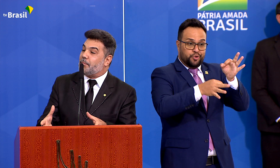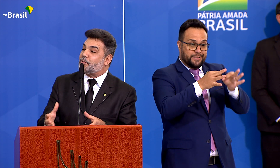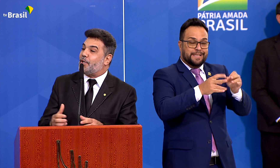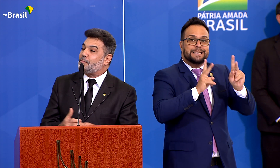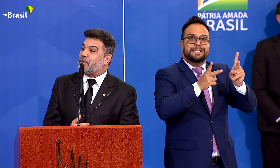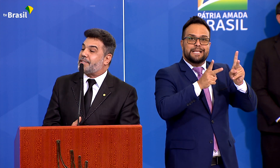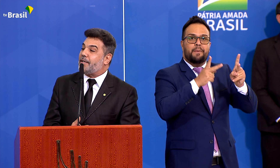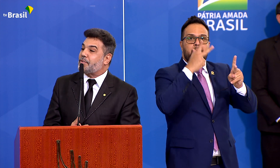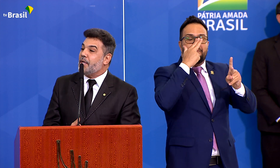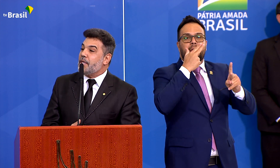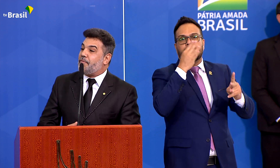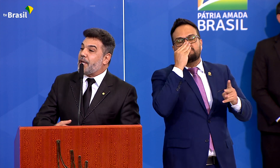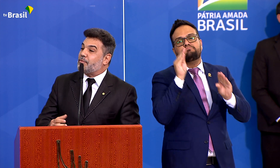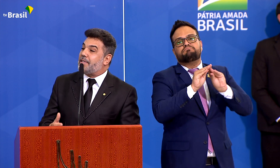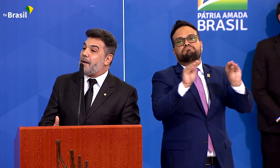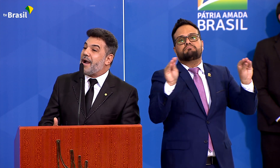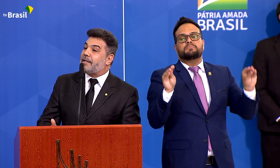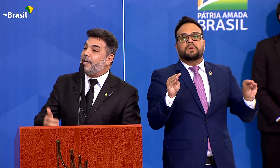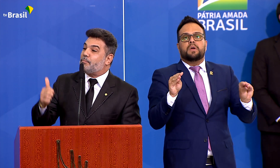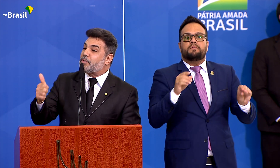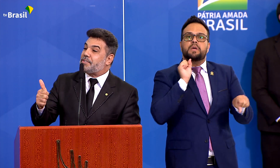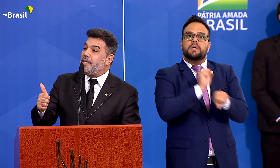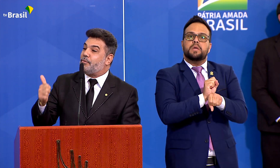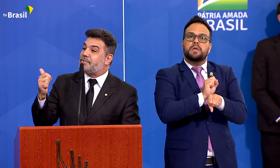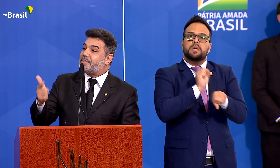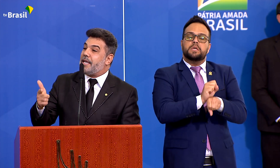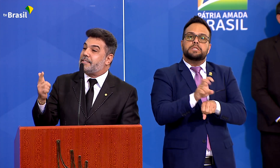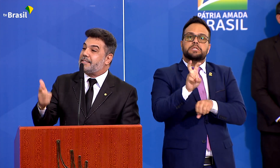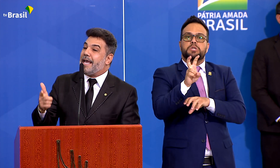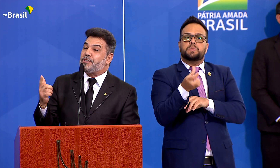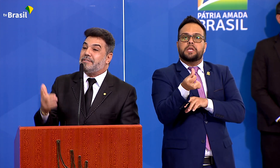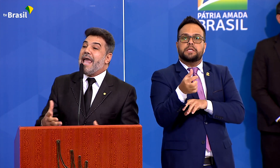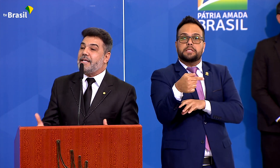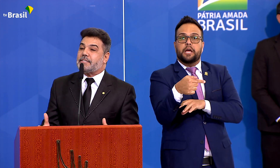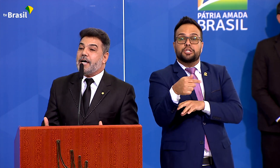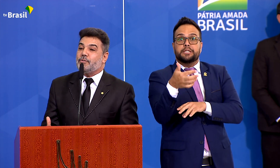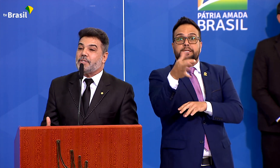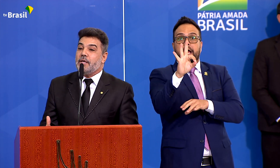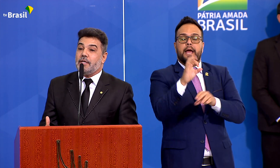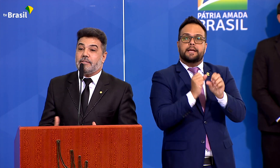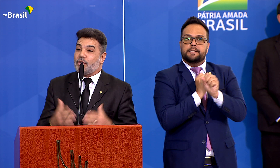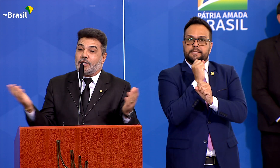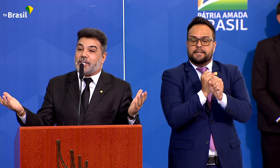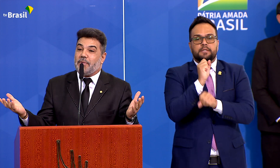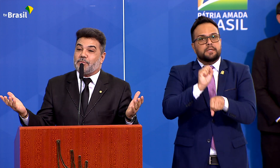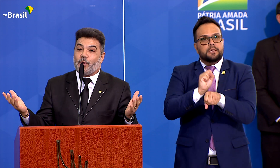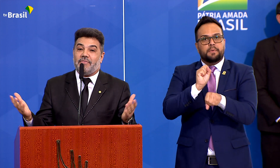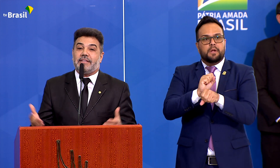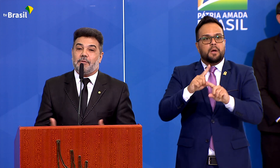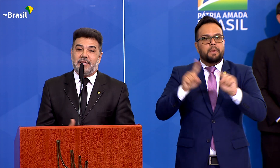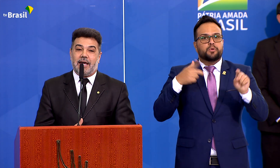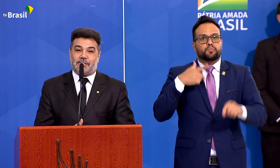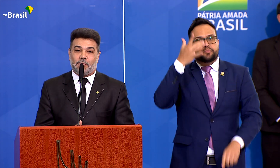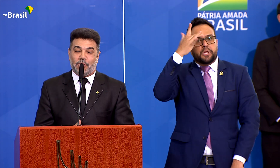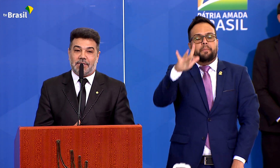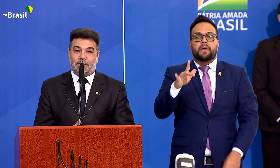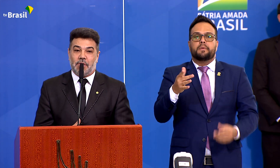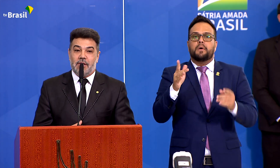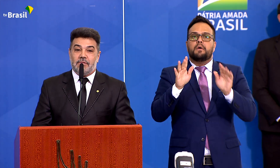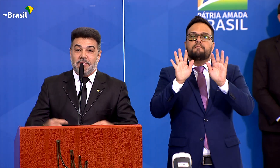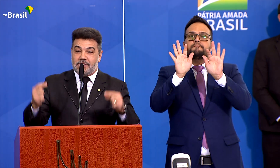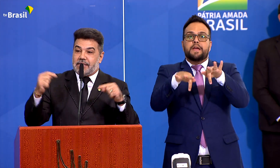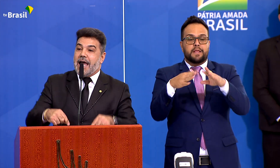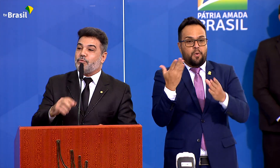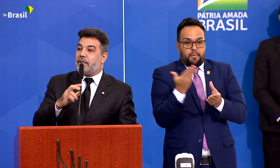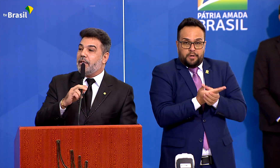senta em cima dos nossos processos e ficamos amargando por cinco seis sete e dez anos e Nós não sabemos como vai terminar